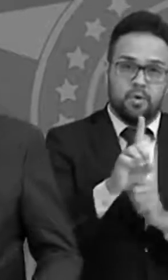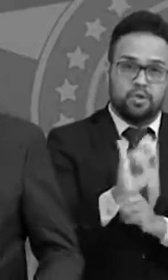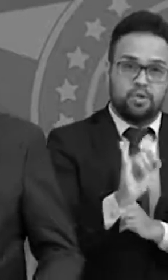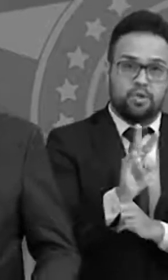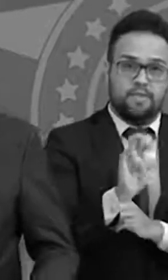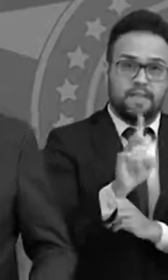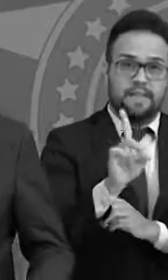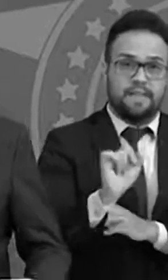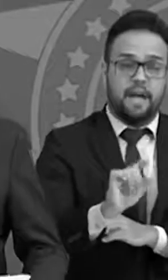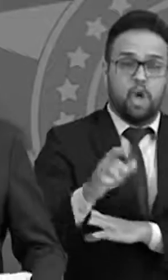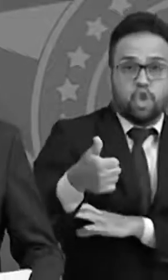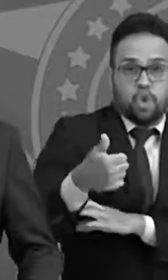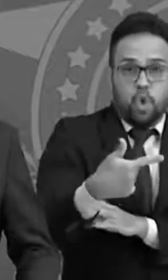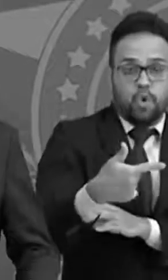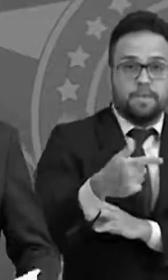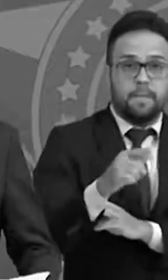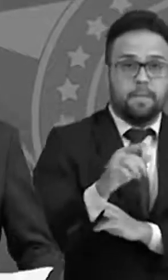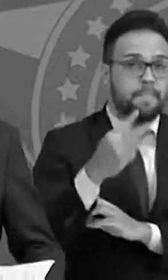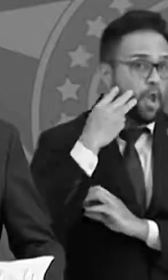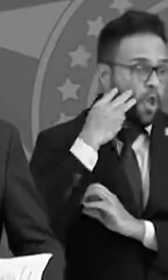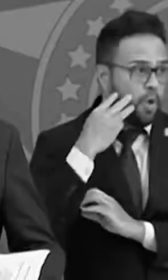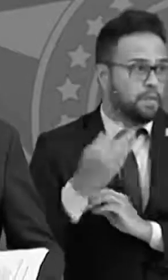estados, 12 bilhões.